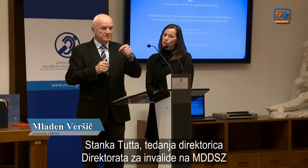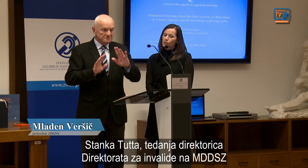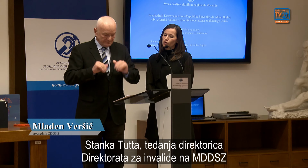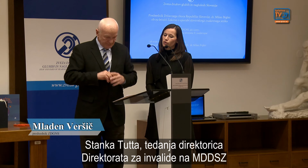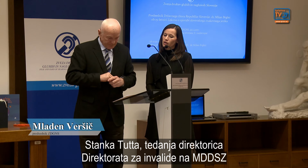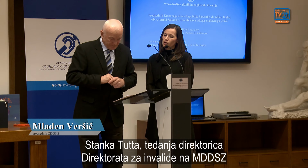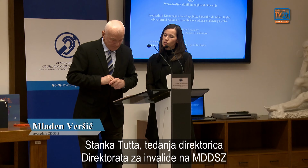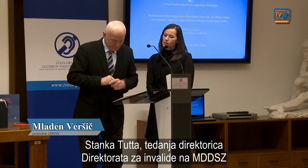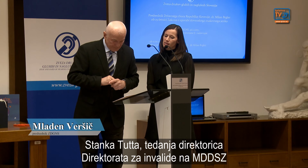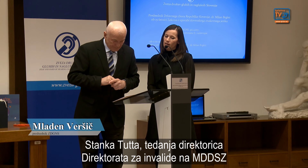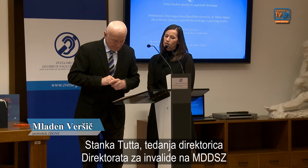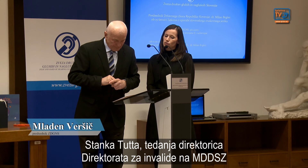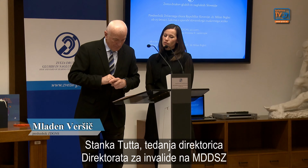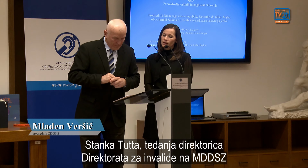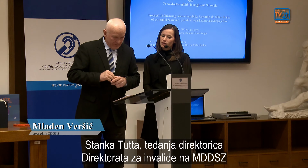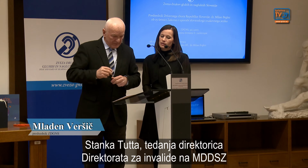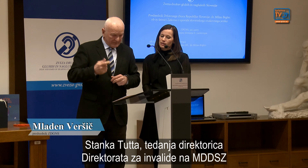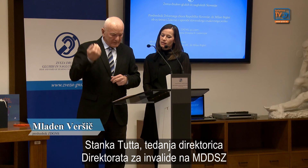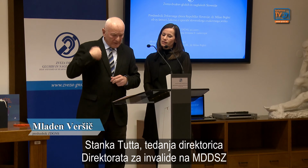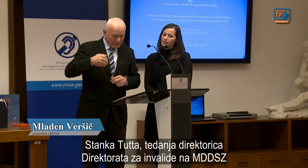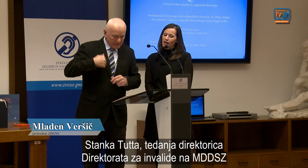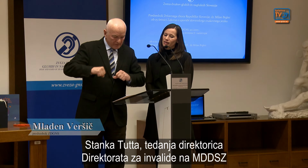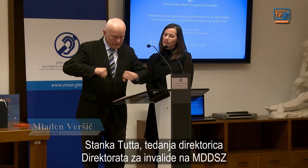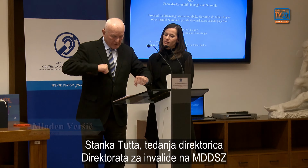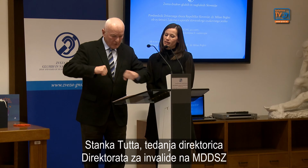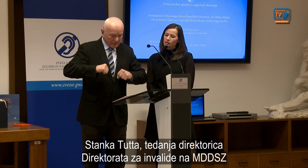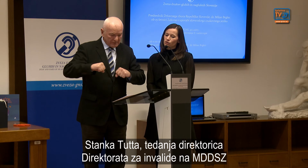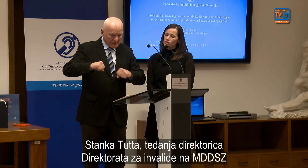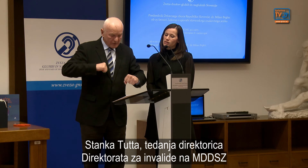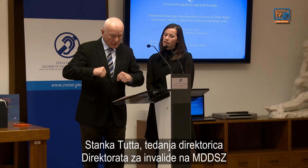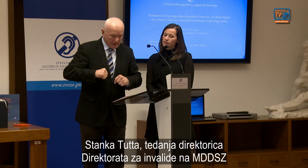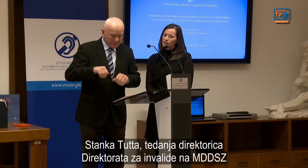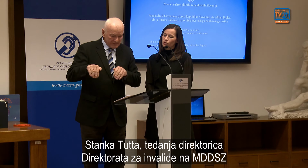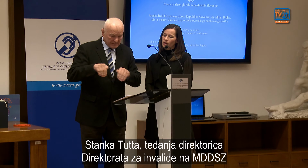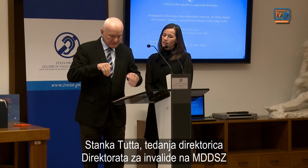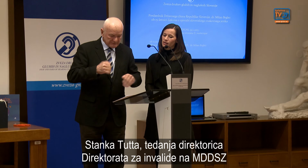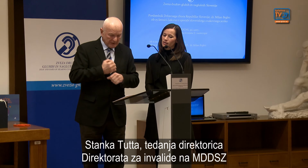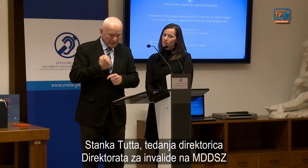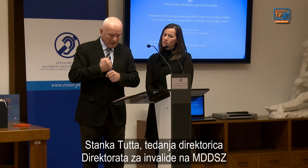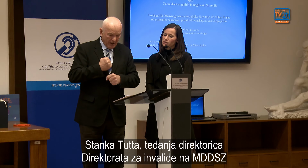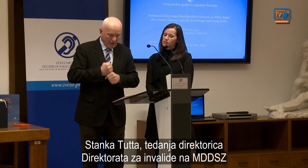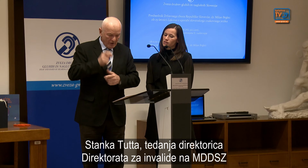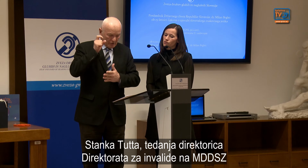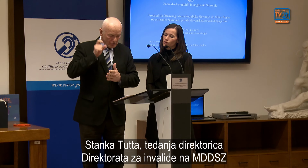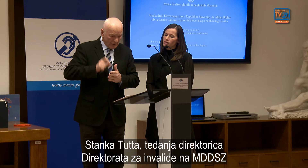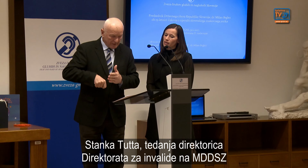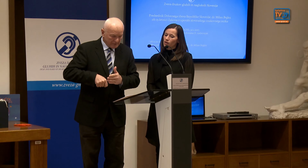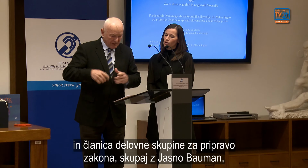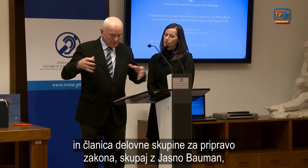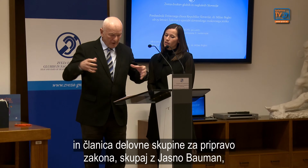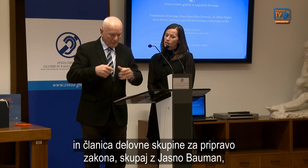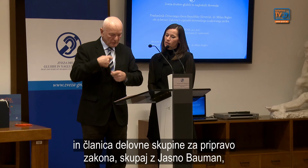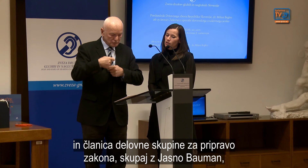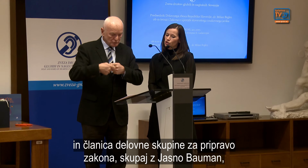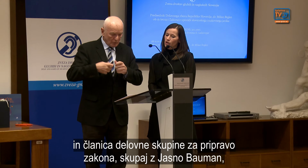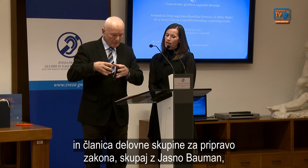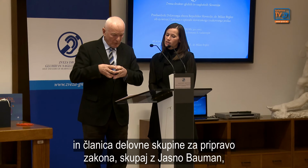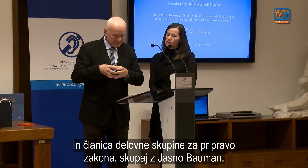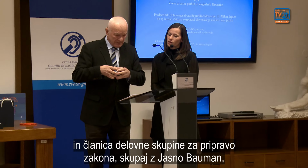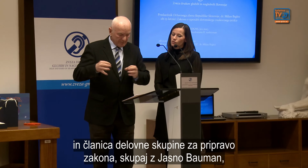Nam bo spregovorila gospa Stanka Tuta, tedanja direktorica direktorata na Ministrstvu za delo